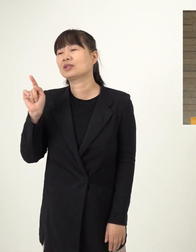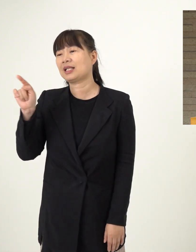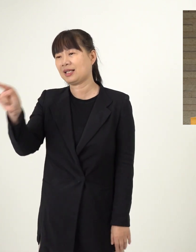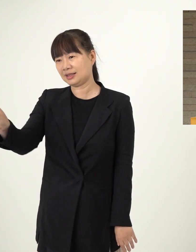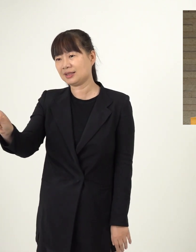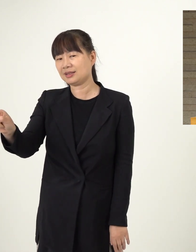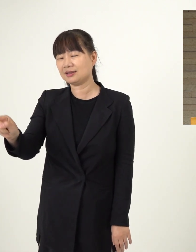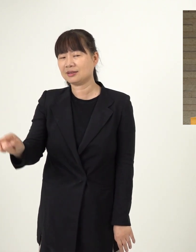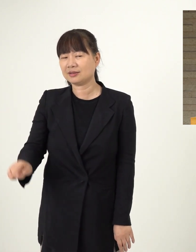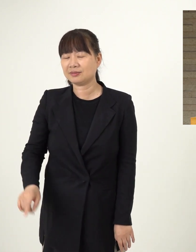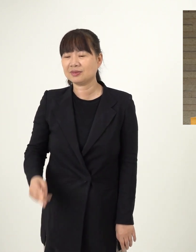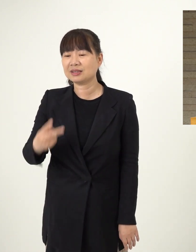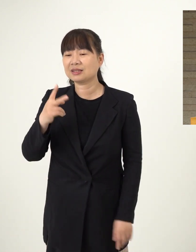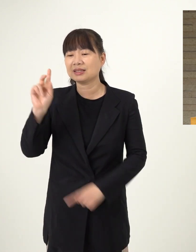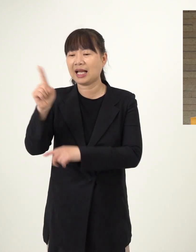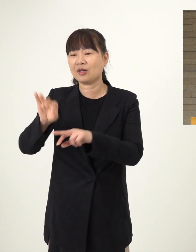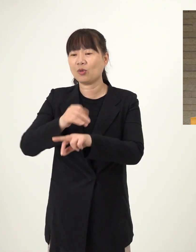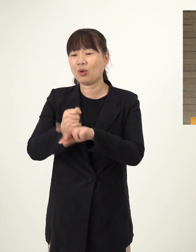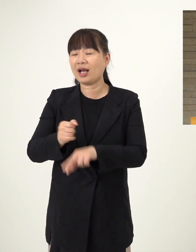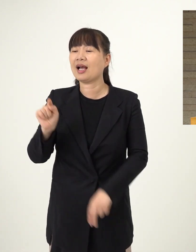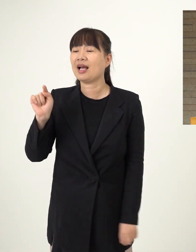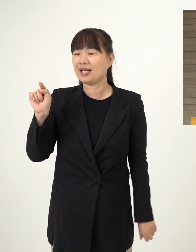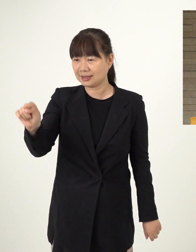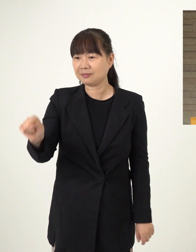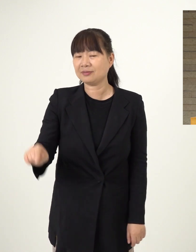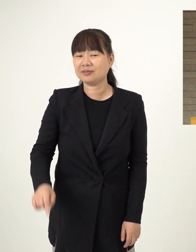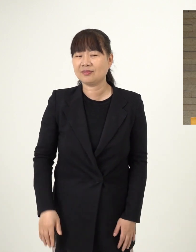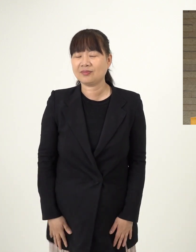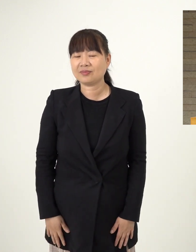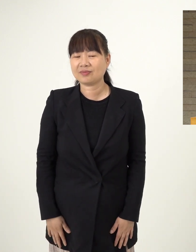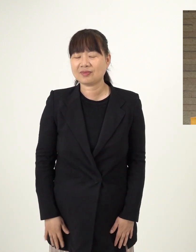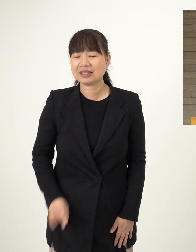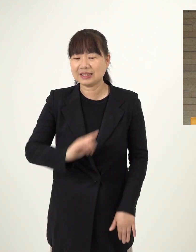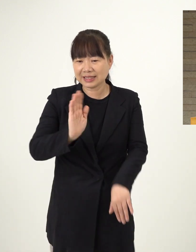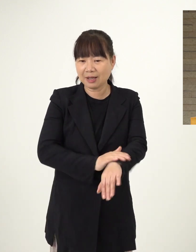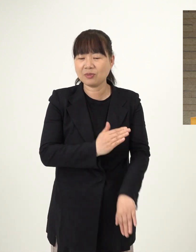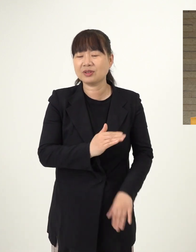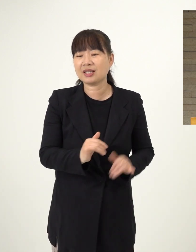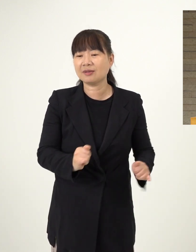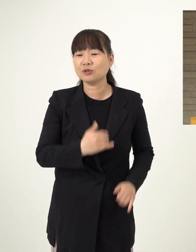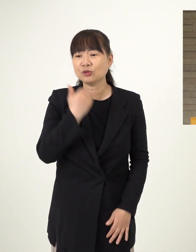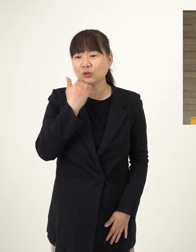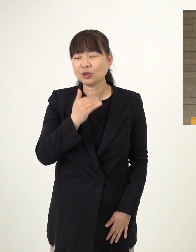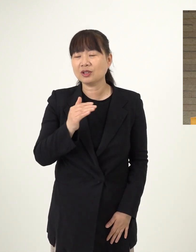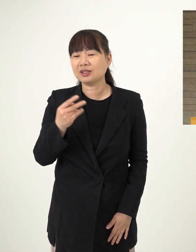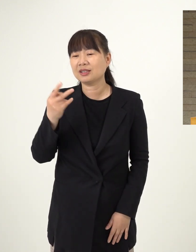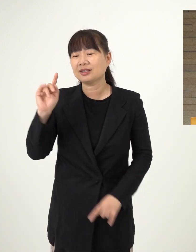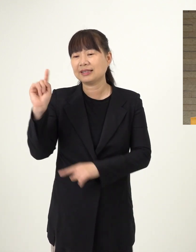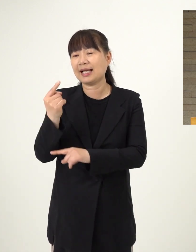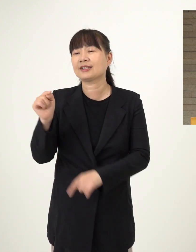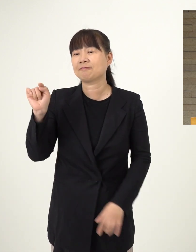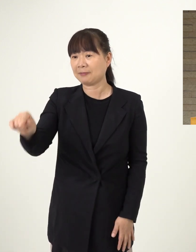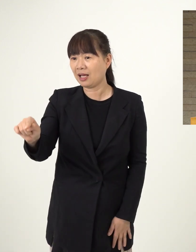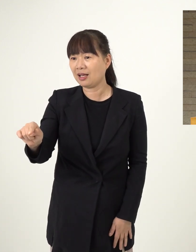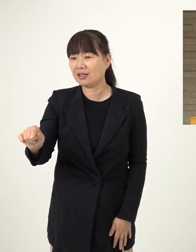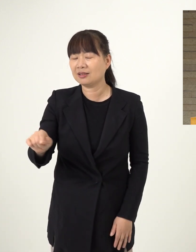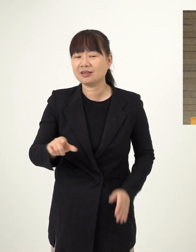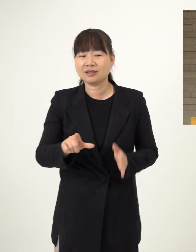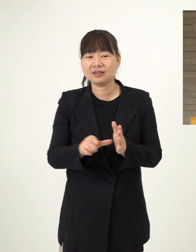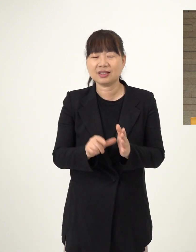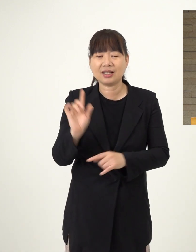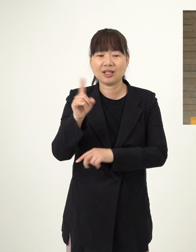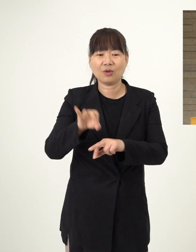바로 당신입니다. 여기서 다윗은 악소리도 못 내고 무너져요.